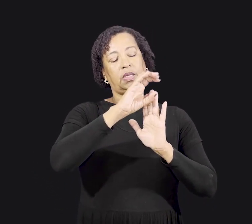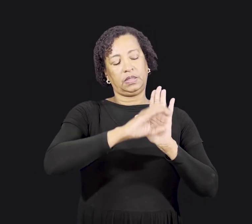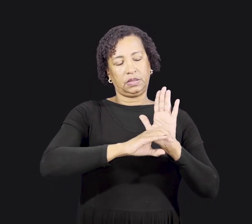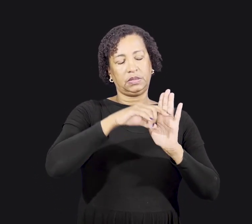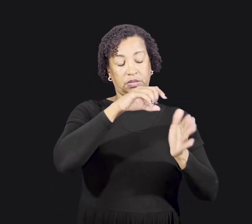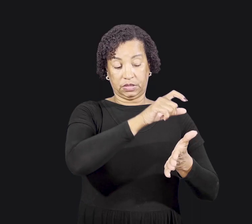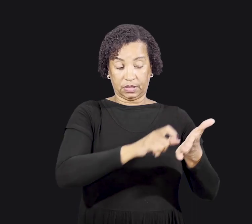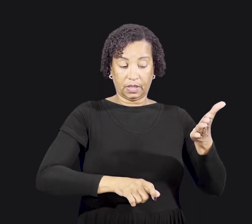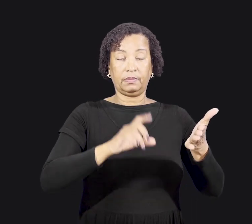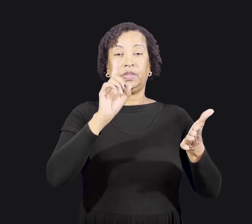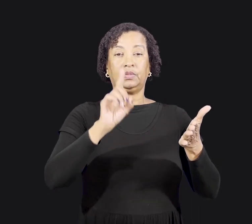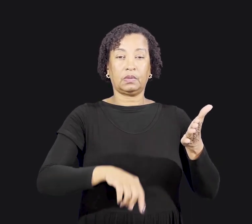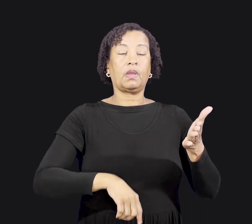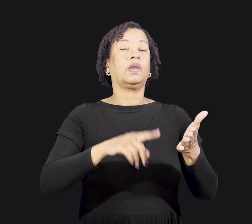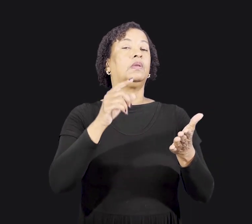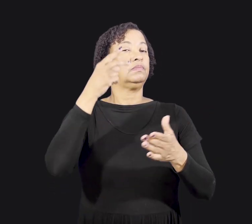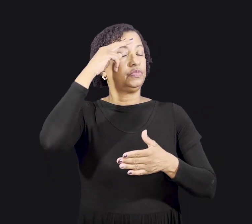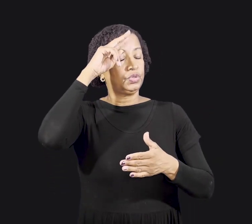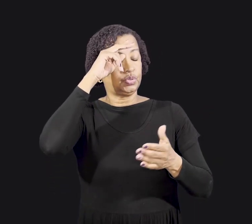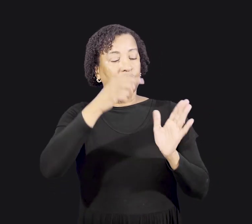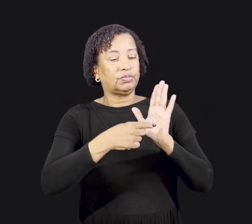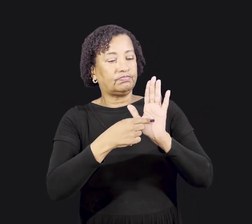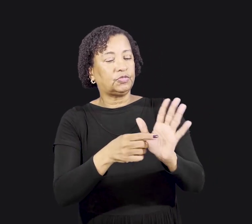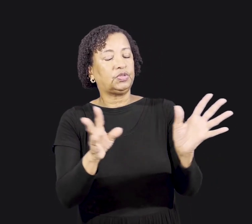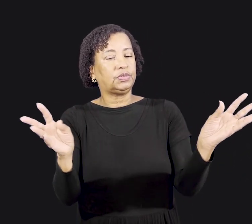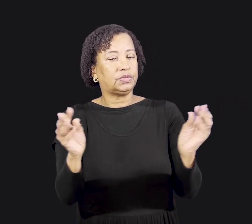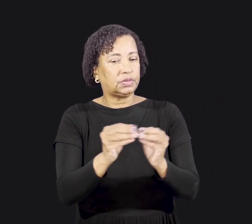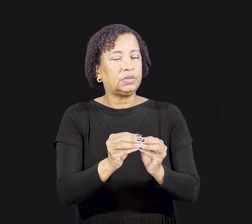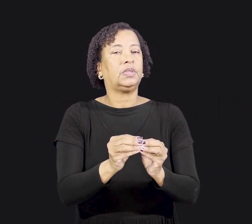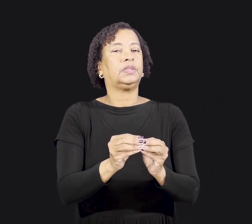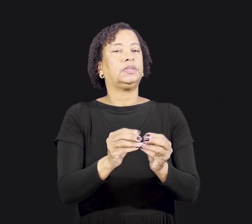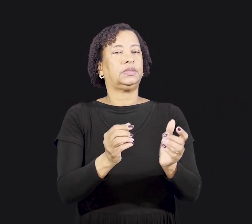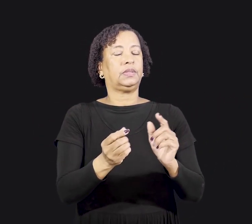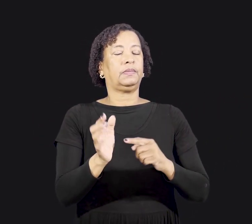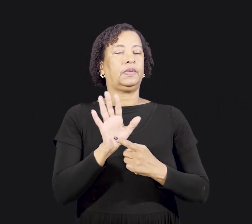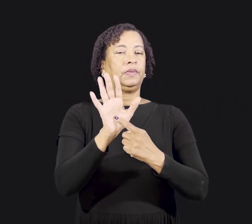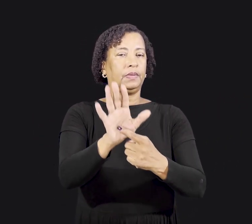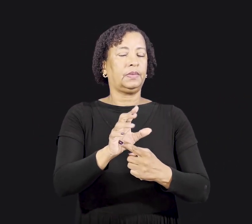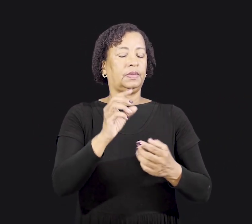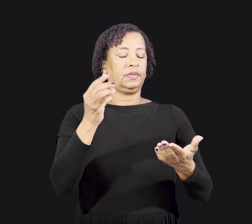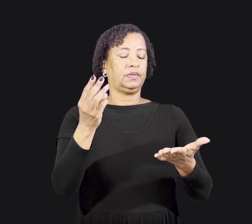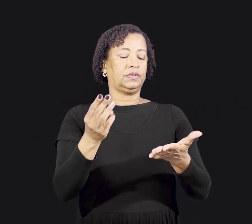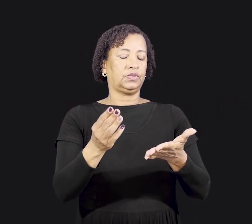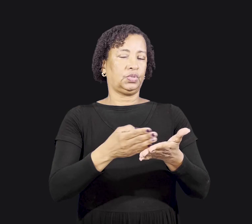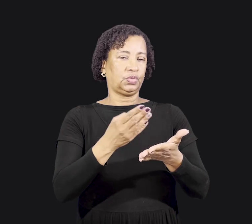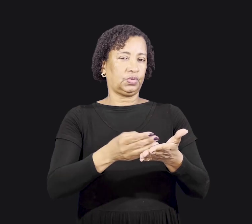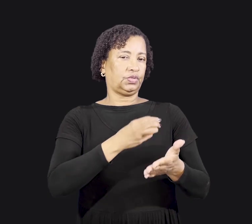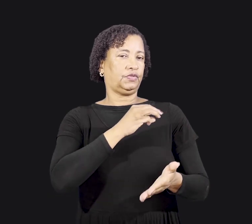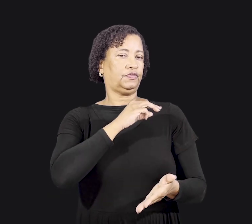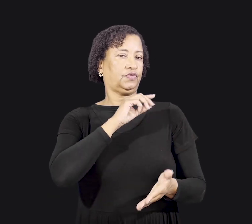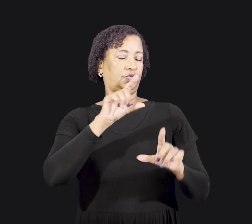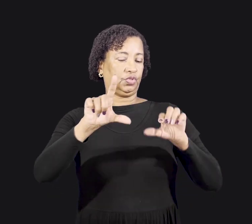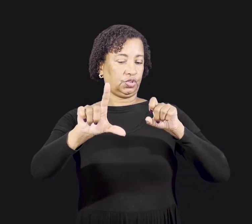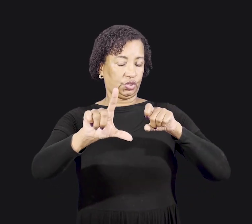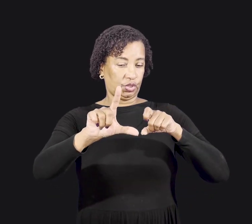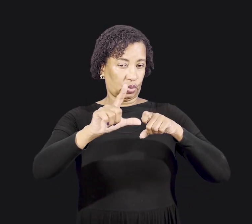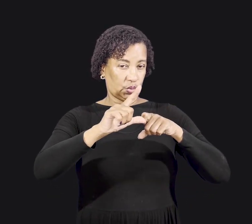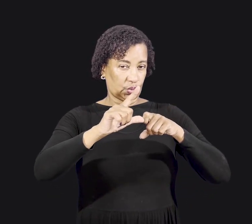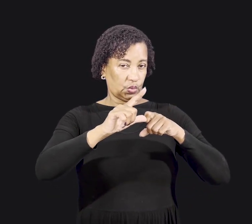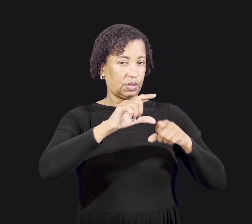que sintetiza o Evangelho de Jesus e aparece também nos livros de Lucas e de Marcos. A palavra grega para parábola